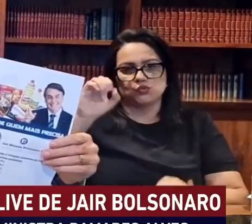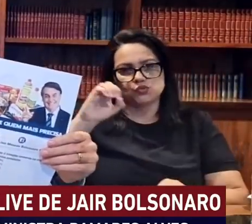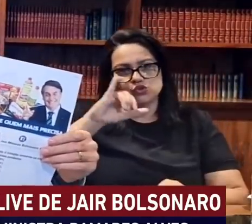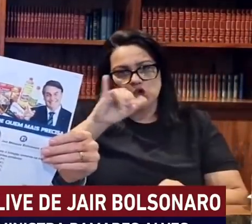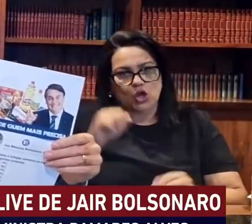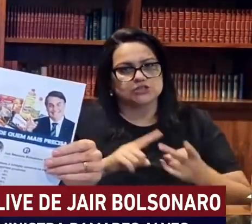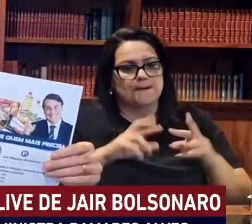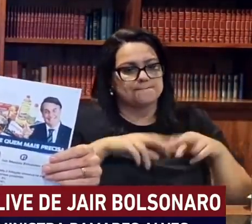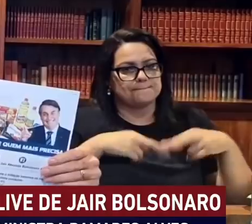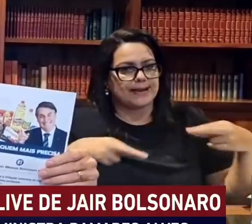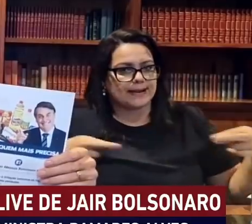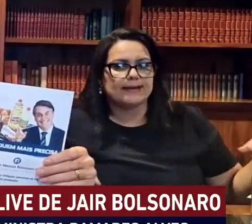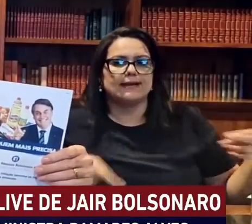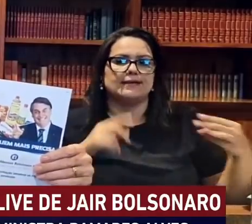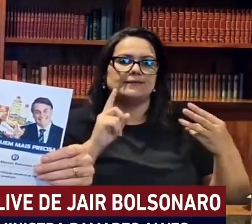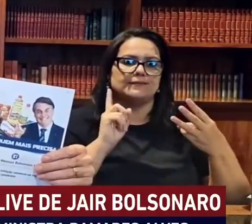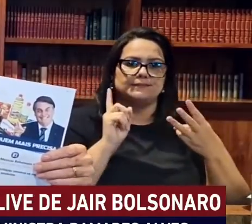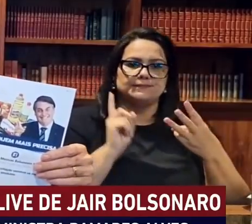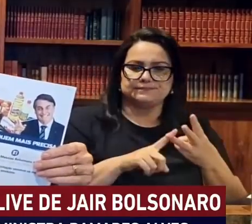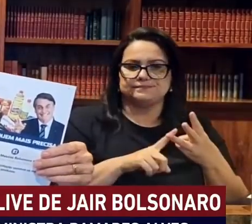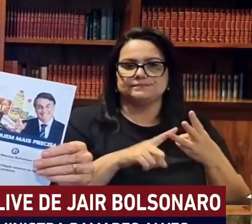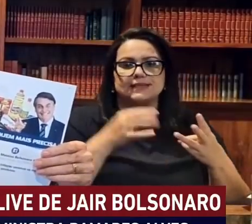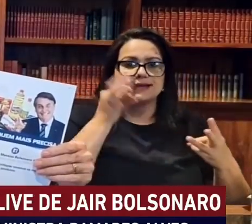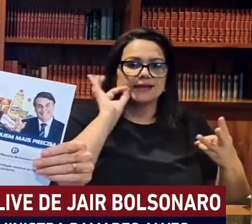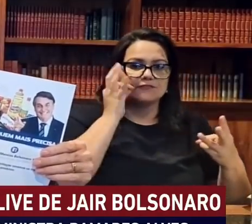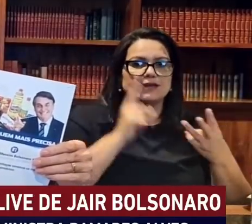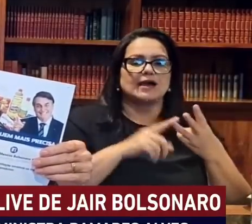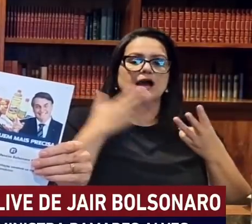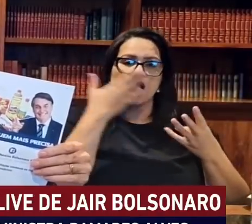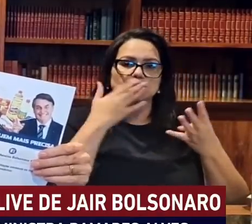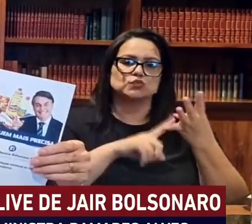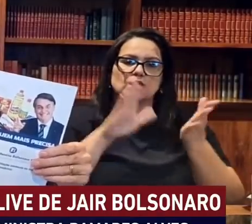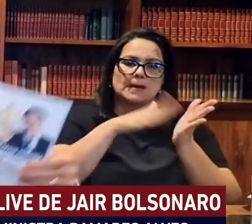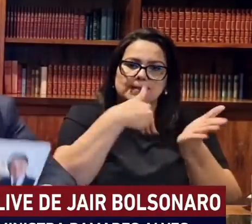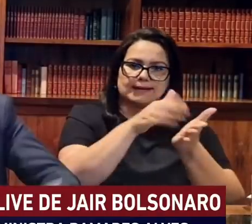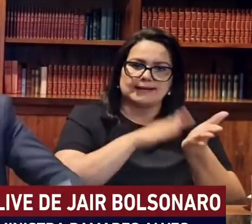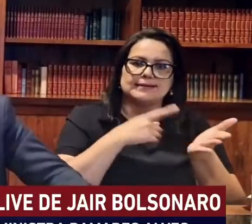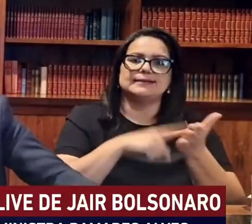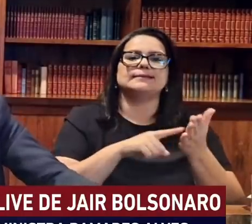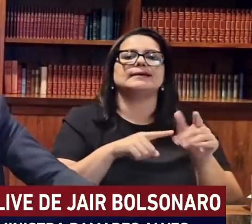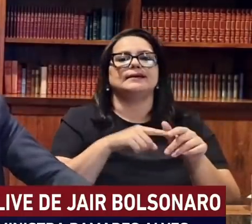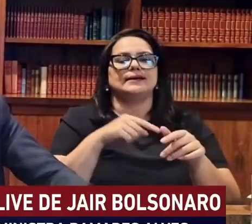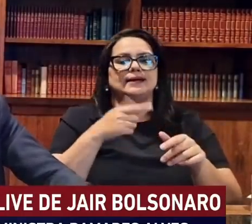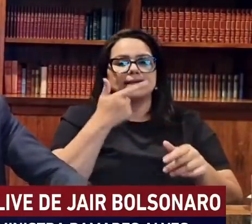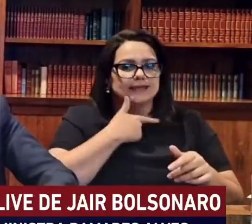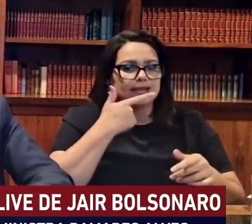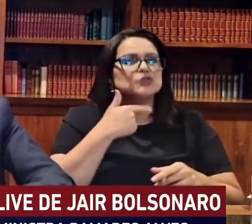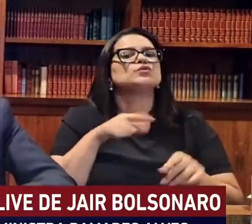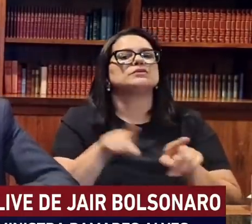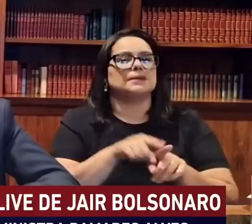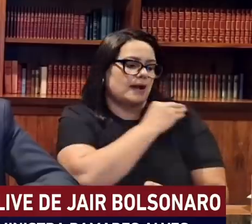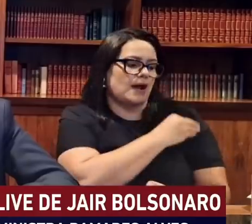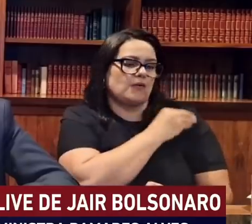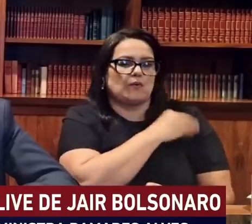zeramos o imposto de importação de óleo de soja, macarrão, café, açúcar, margarina, queijo e o próprio álcool. Vamos lá.